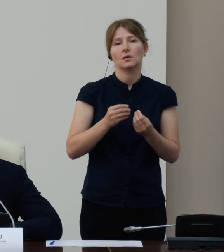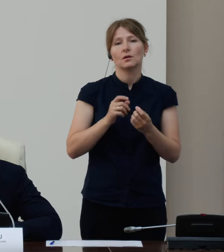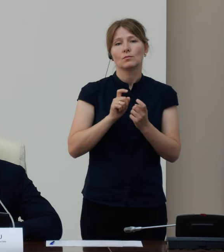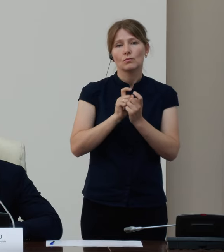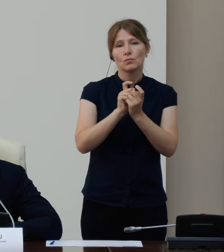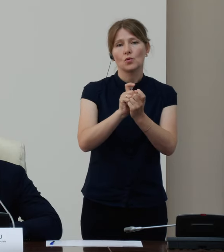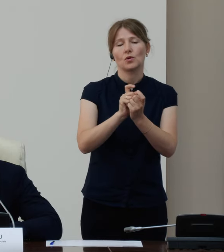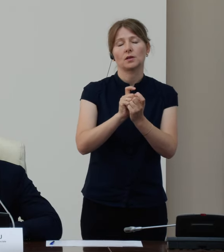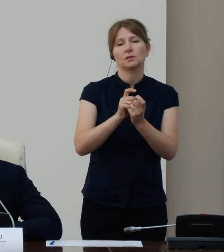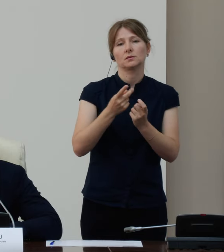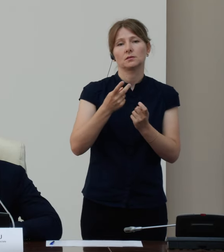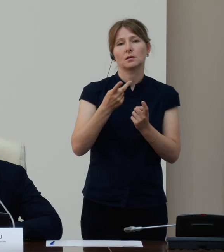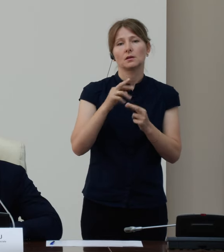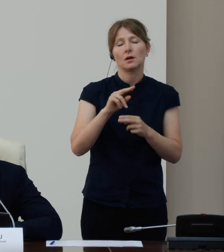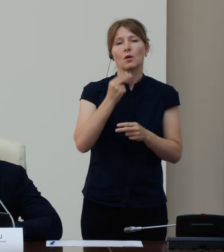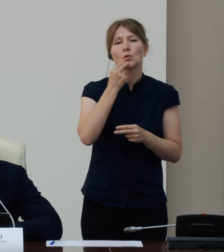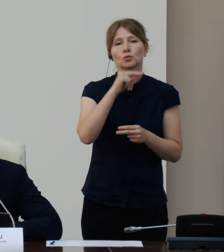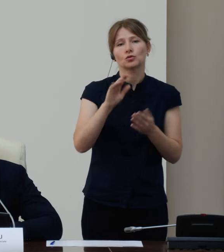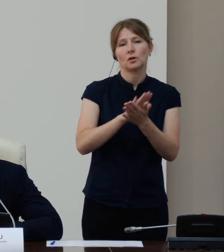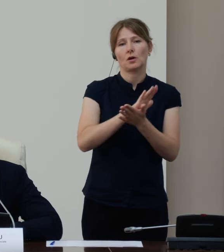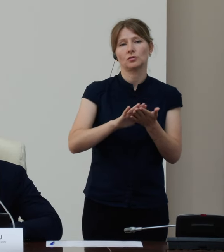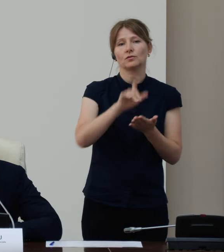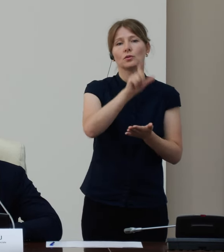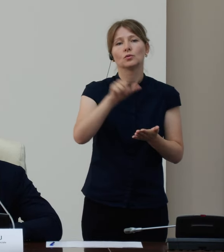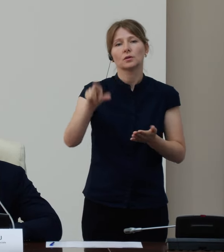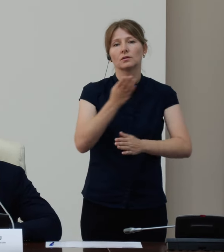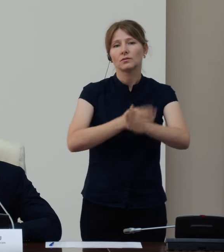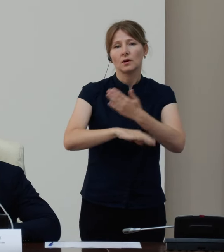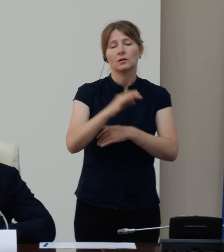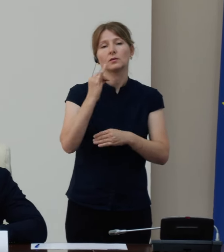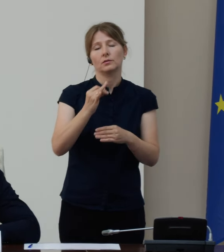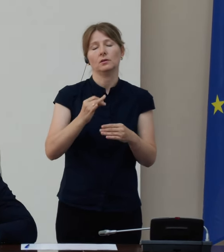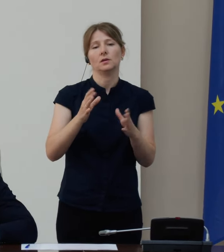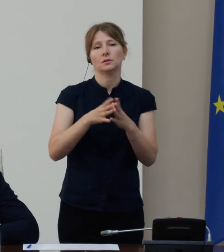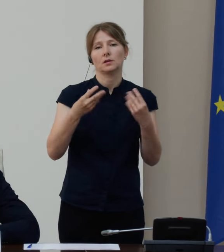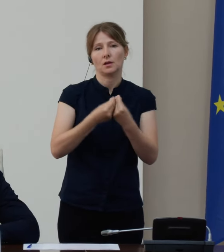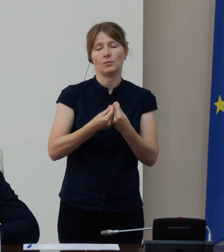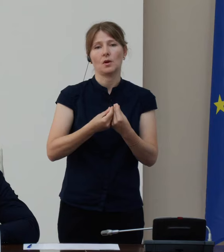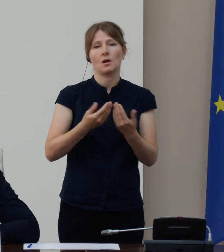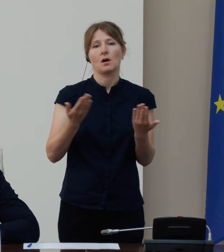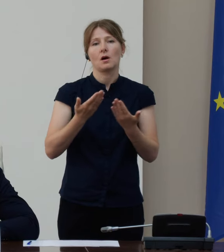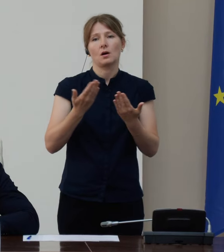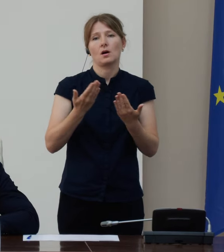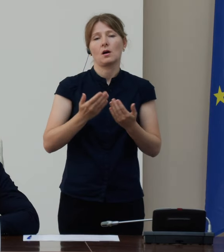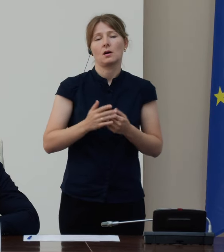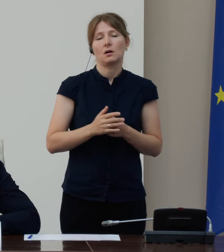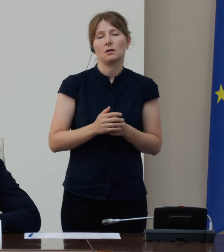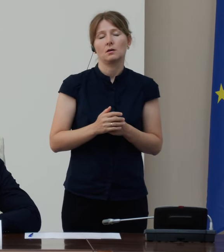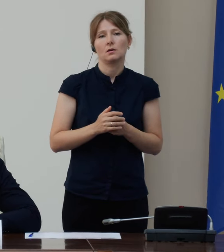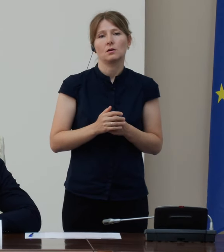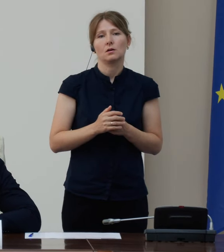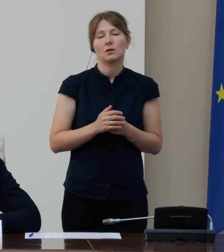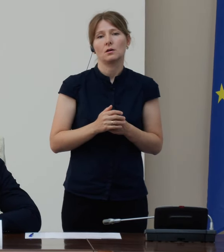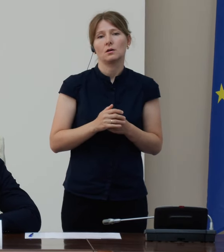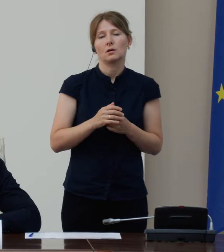pentru interesele beneficiarilor lor, zi de zi se confruntă cu probleme ale celor